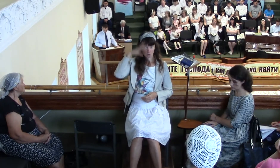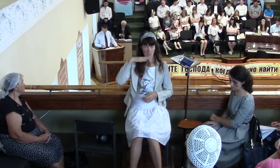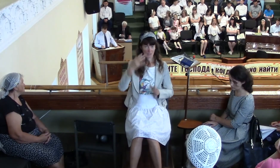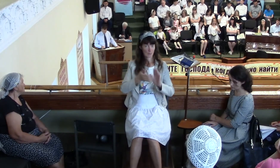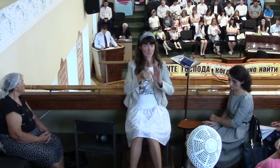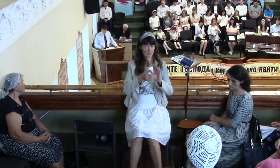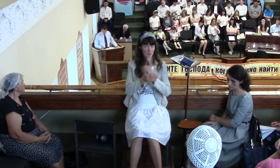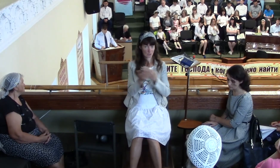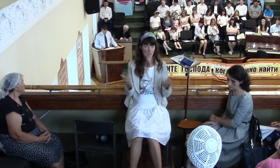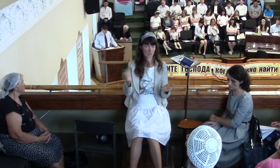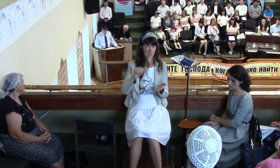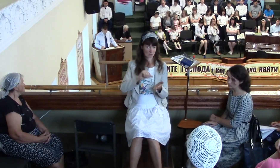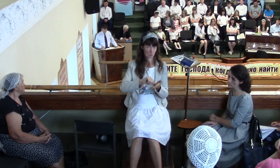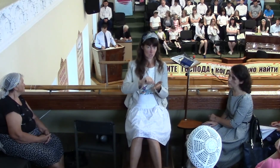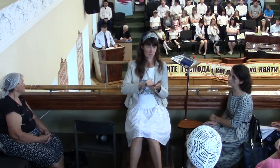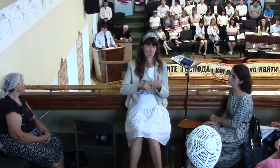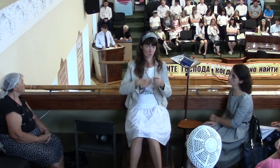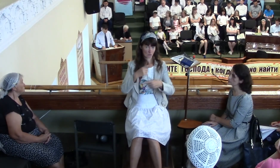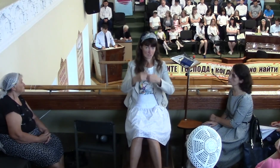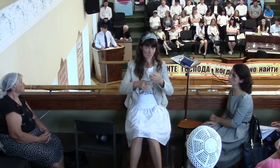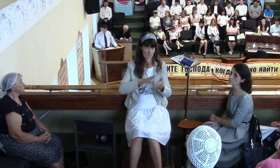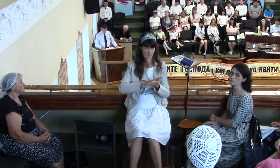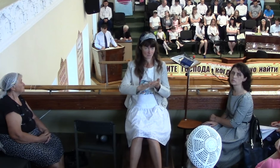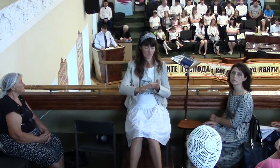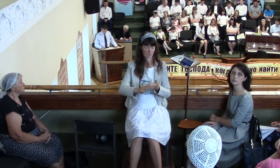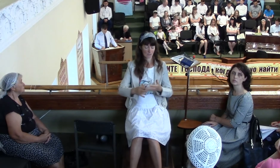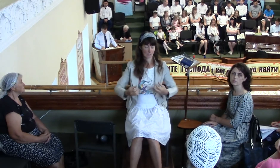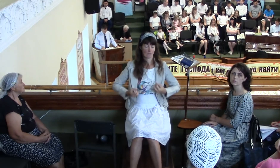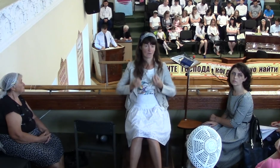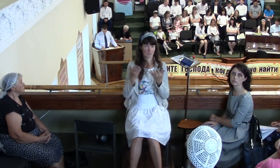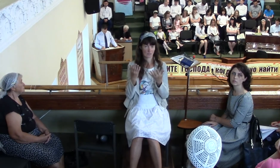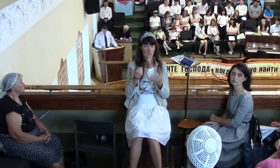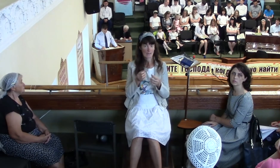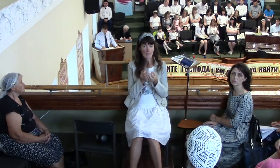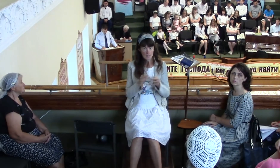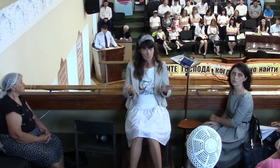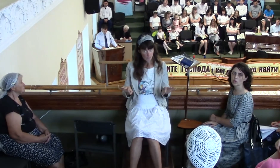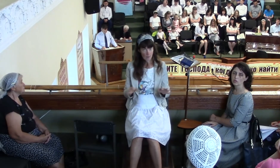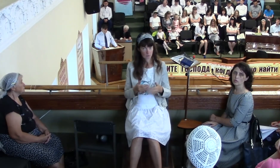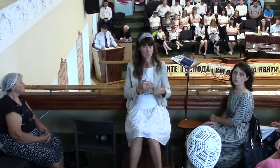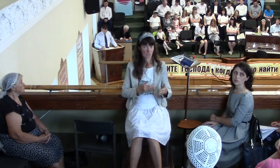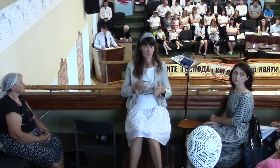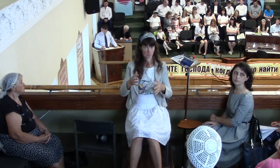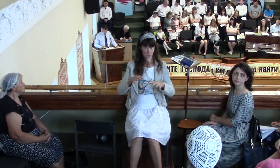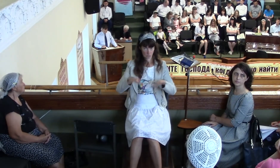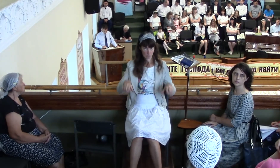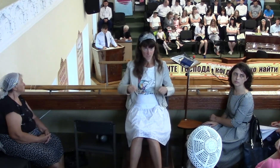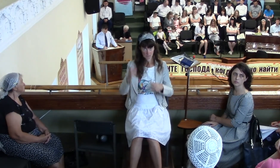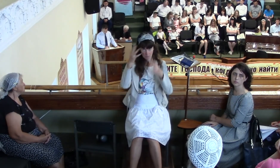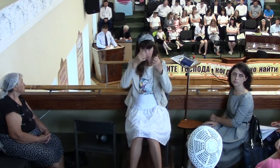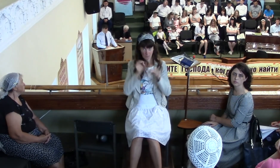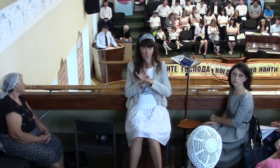нас к участию в наследии святых во свете, избавившего нас от власти тьмы, ведшего в